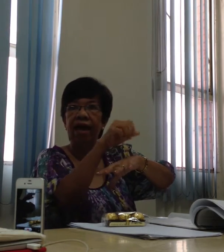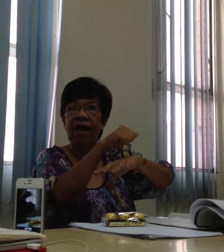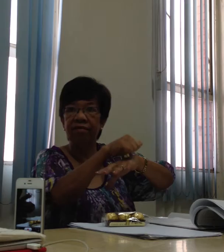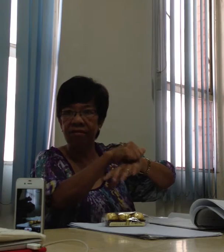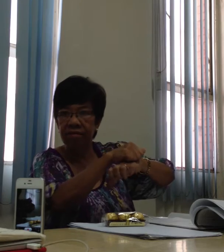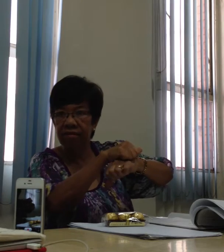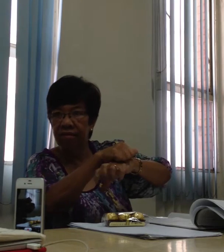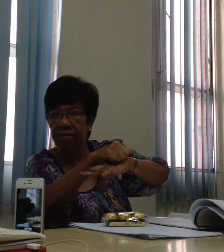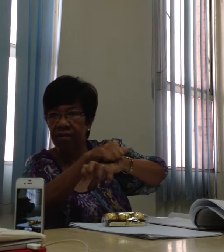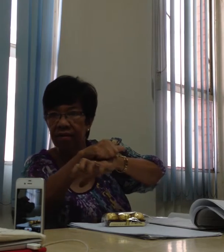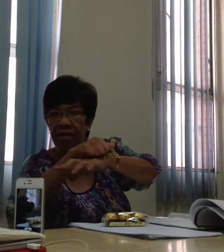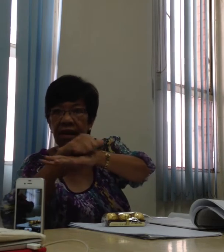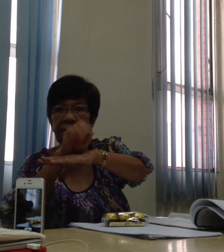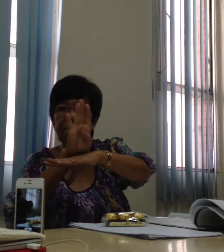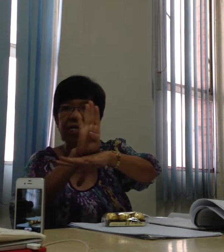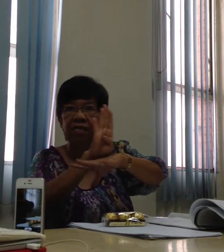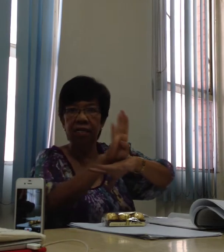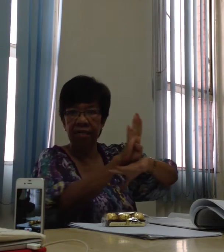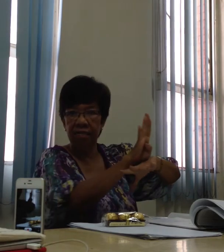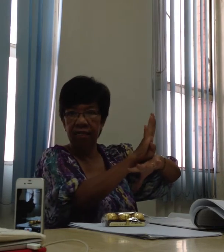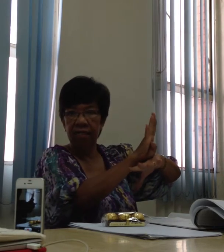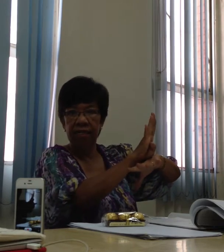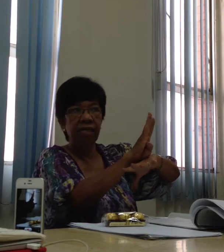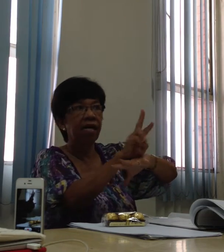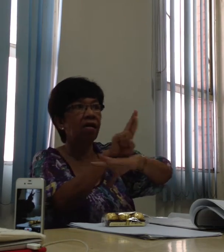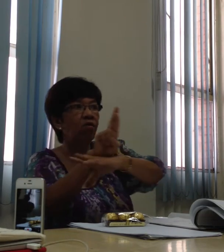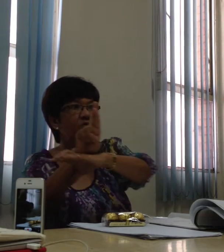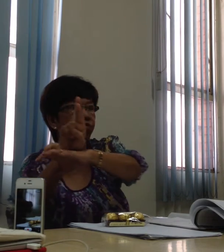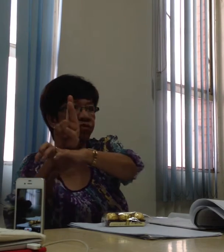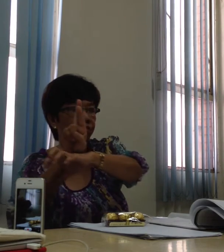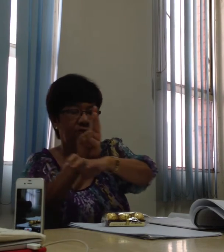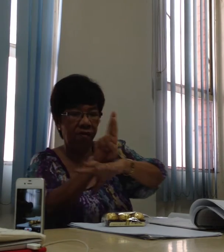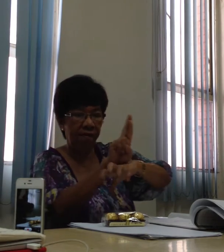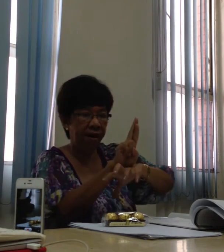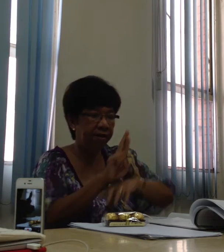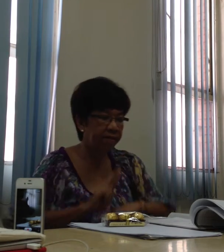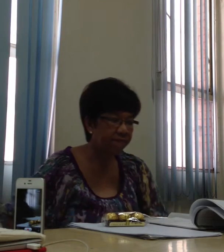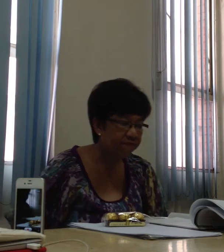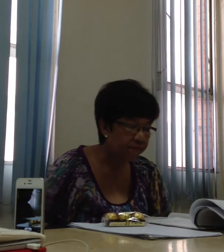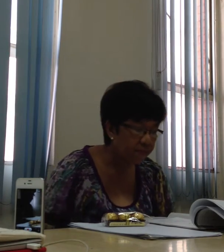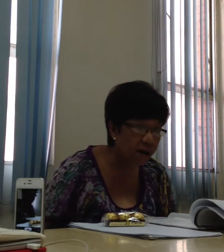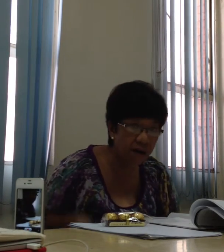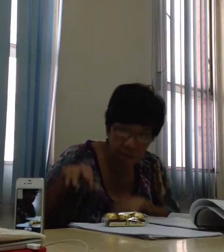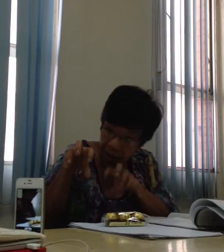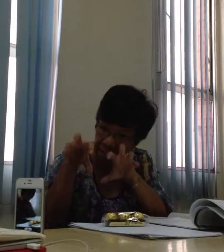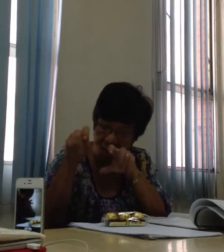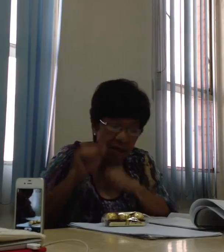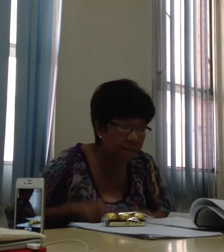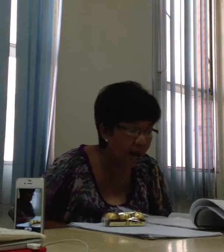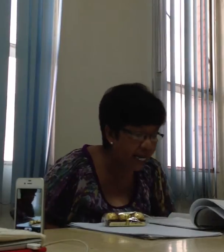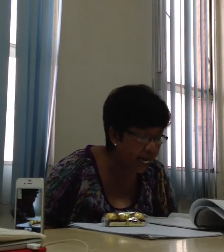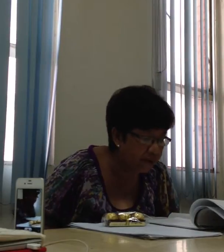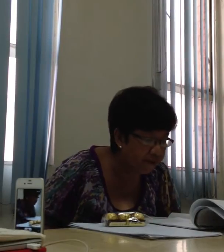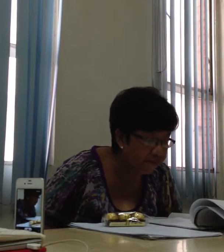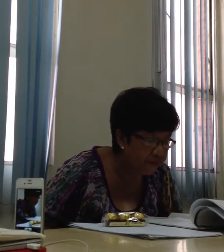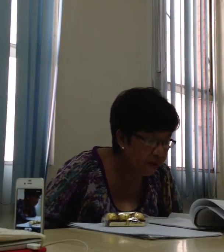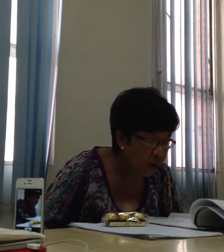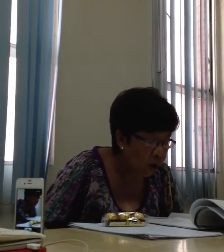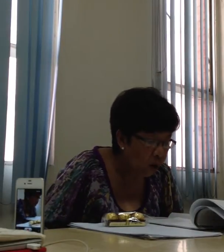ant, beetle, cockroach. Mga maraming mga paayan, no?